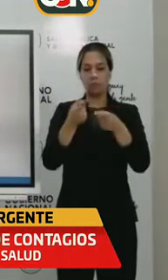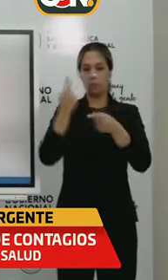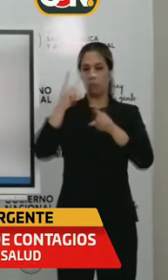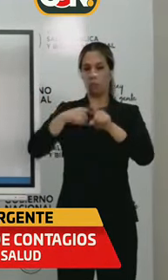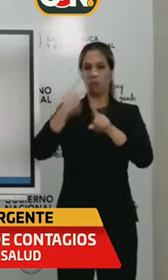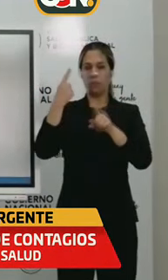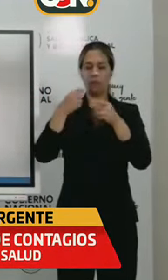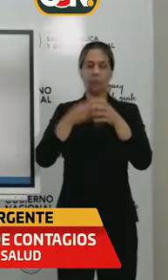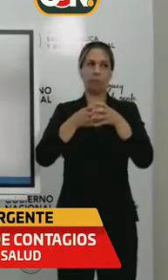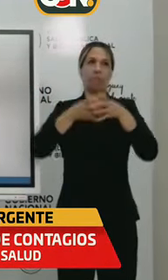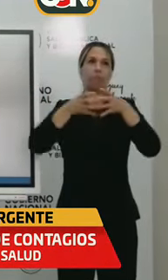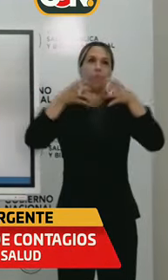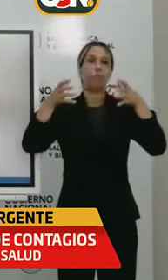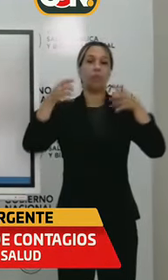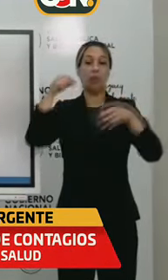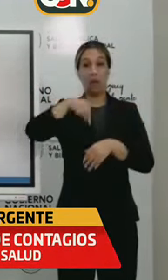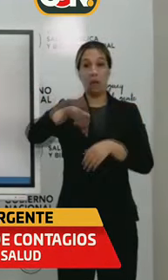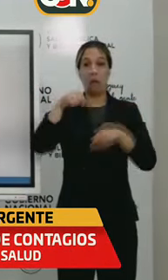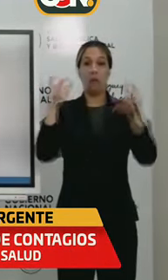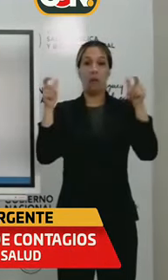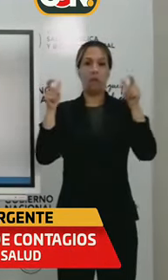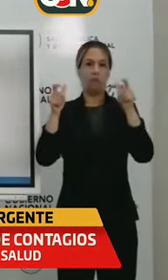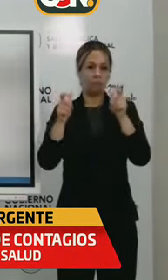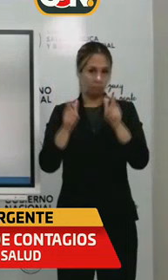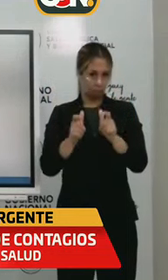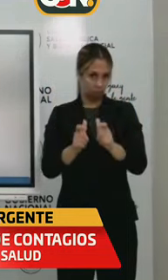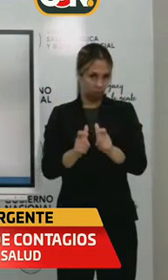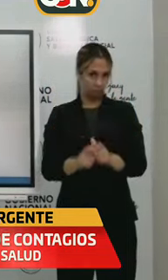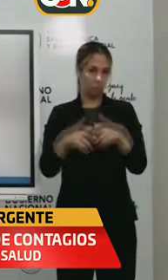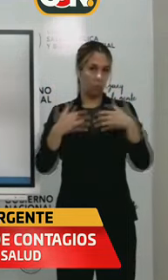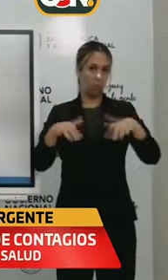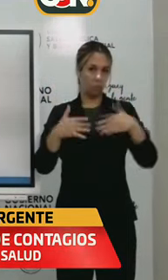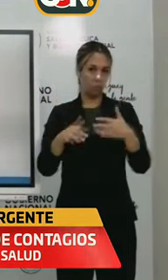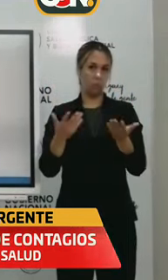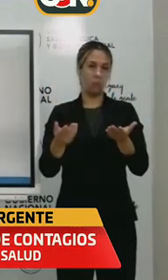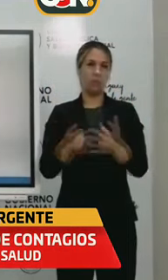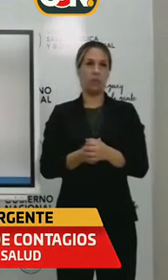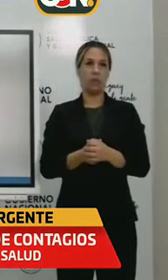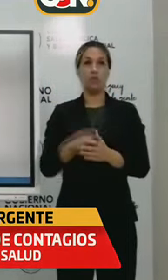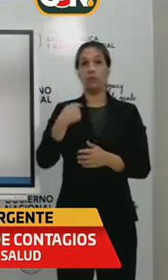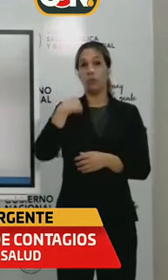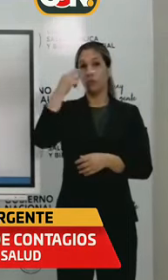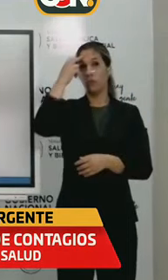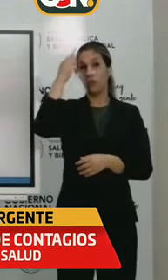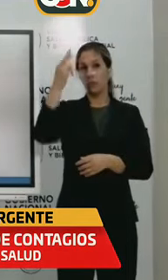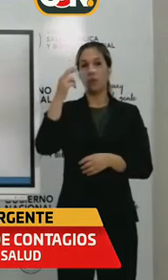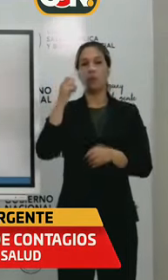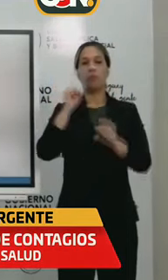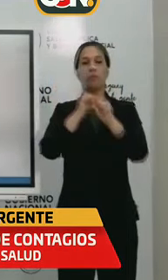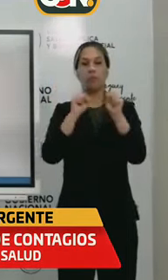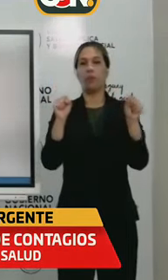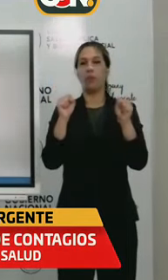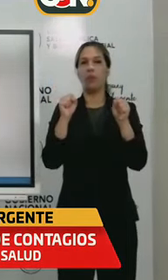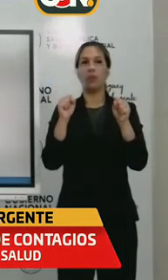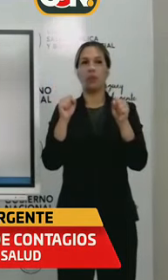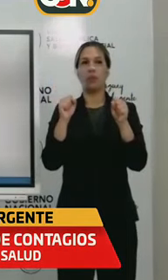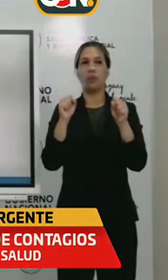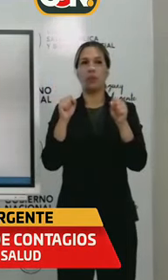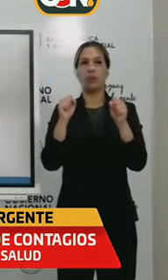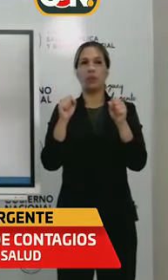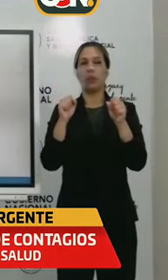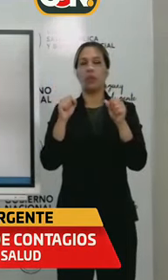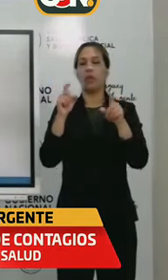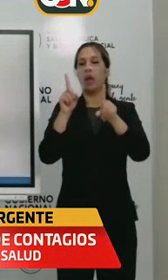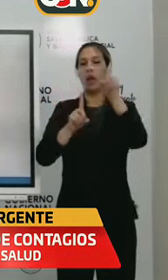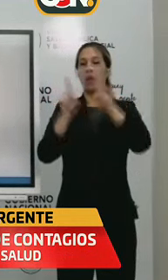un pico muy importante, hoy está presentando un descenso muy importante, y yo creo que podemos empezar a apuntar a